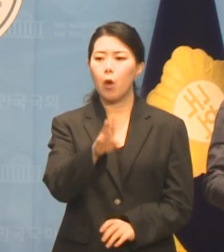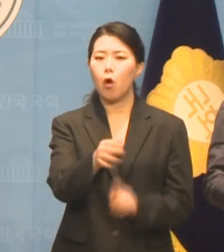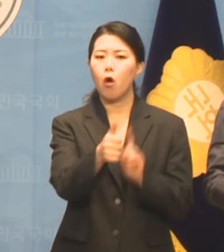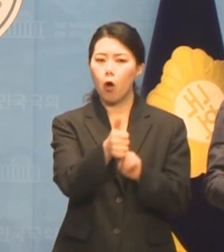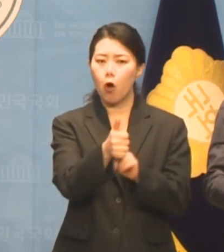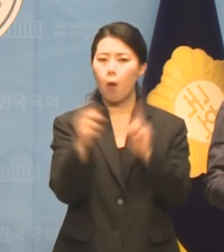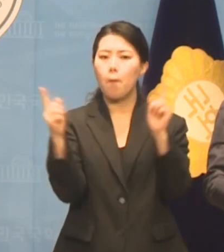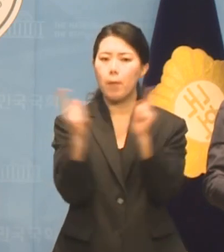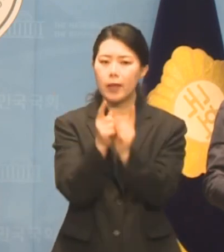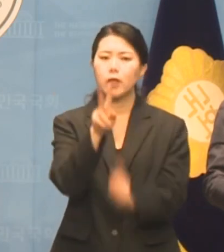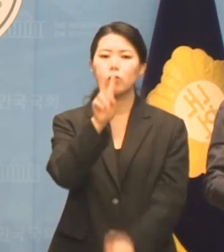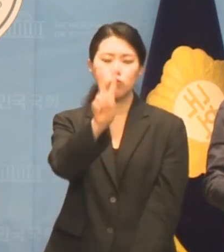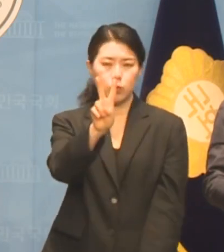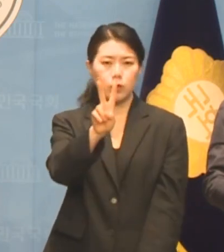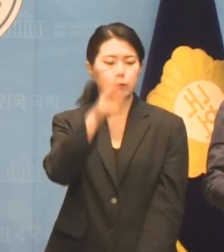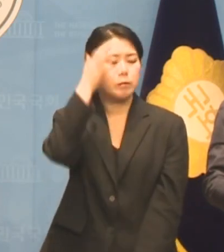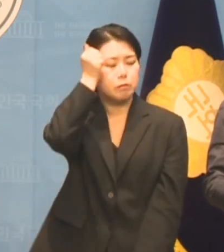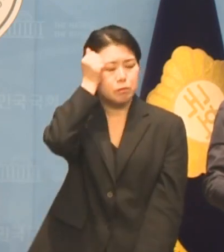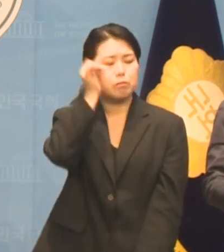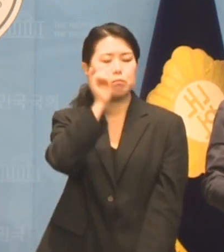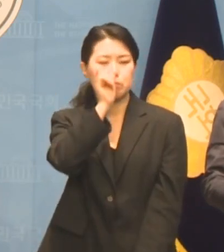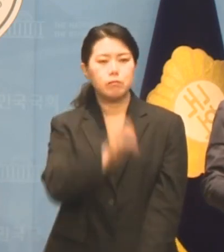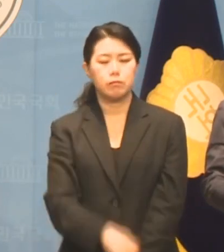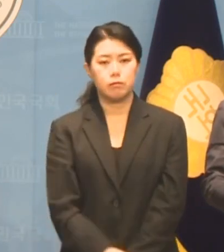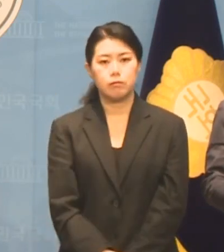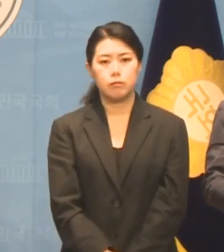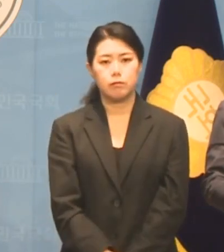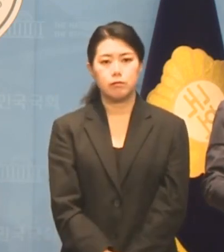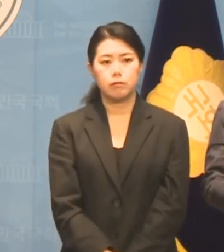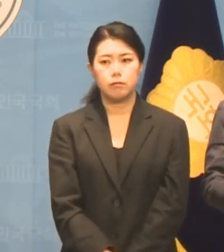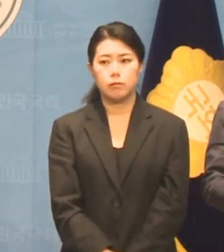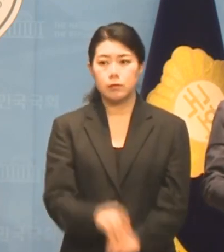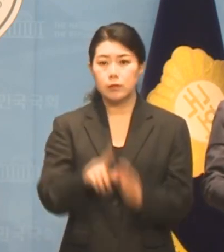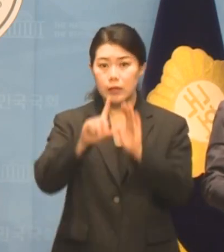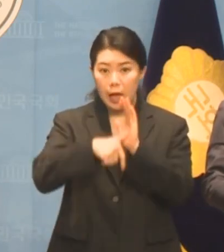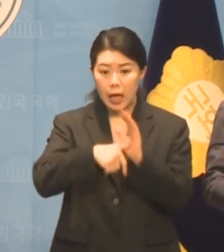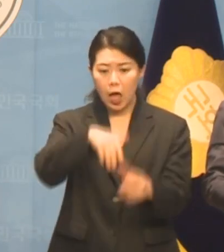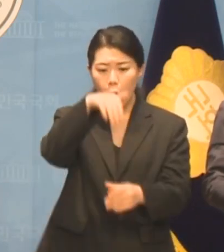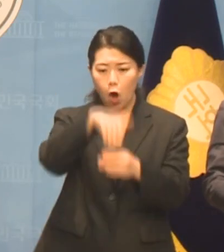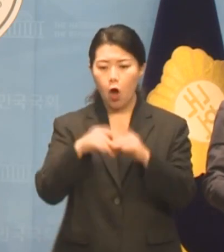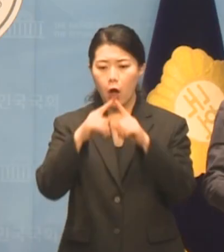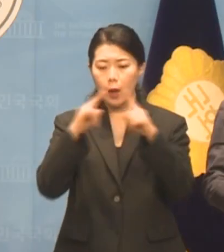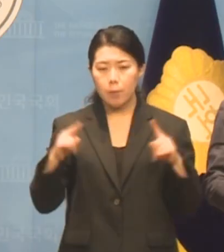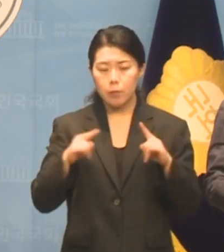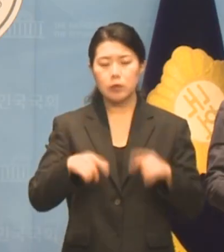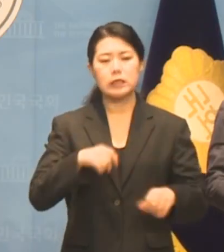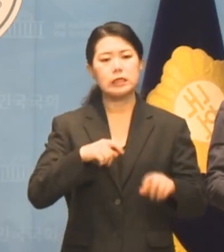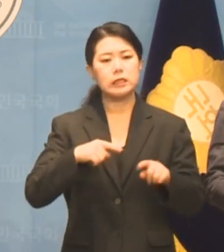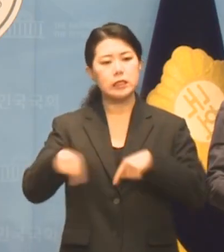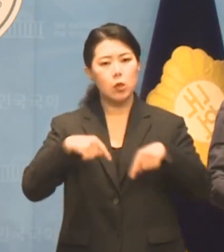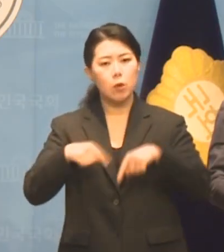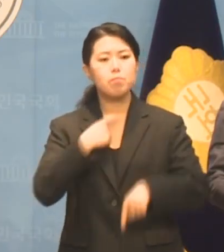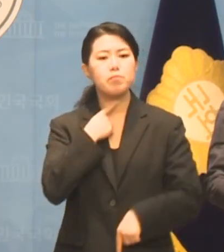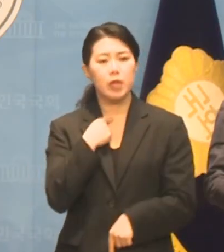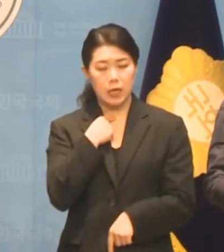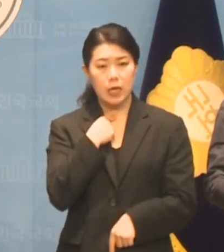씨를 2번 만난 것이 기억난다며 당시 선거 캠프를 지휘하던 서울시